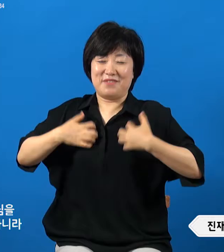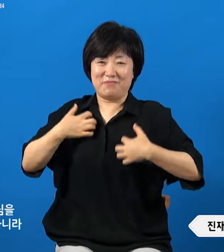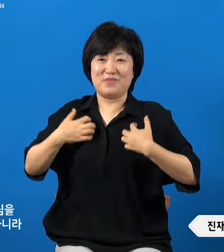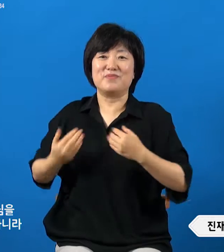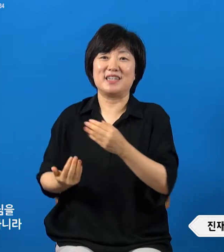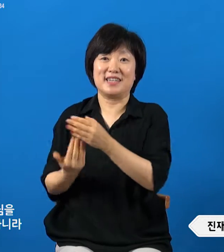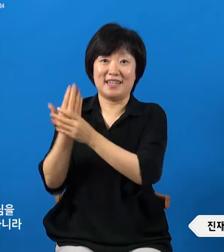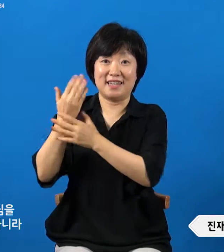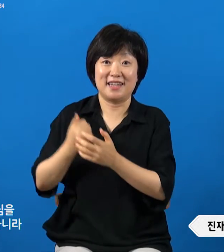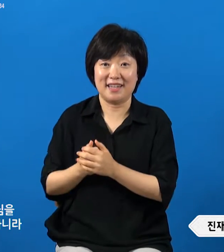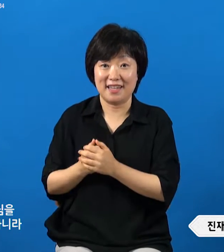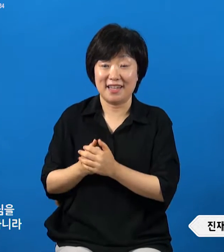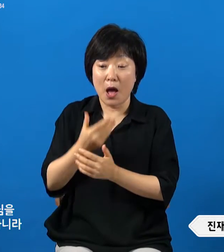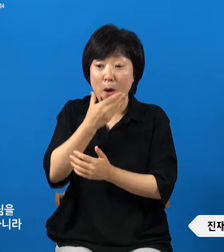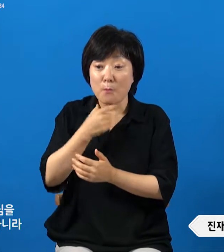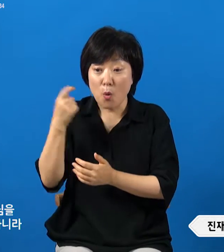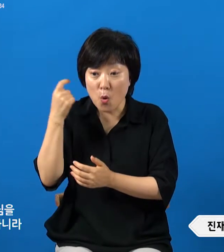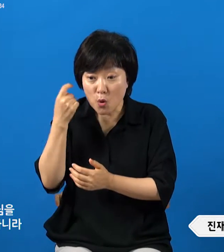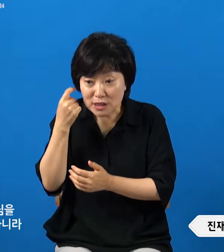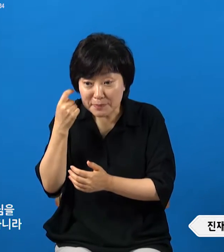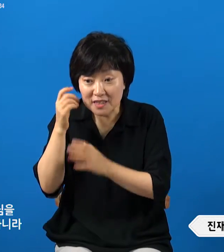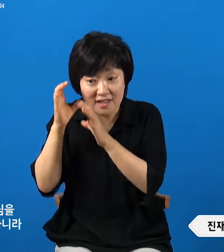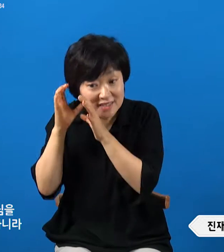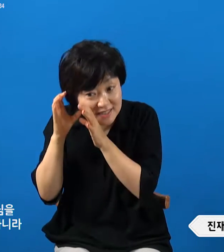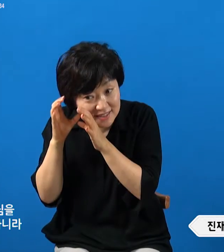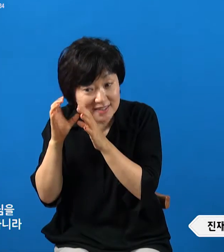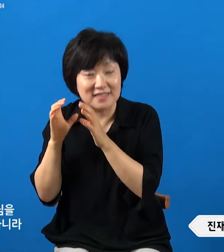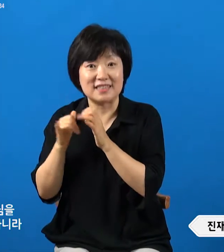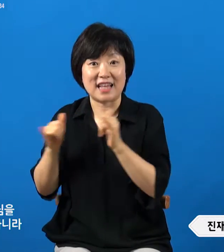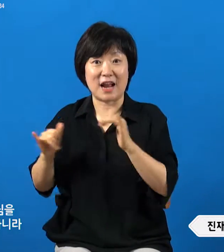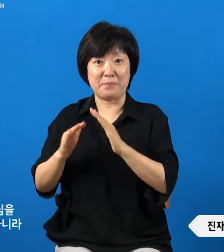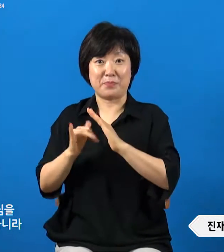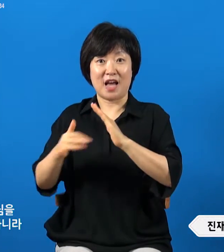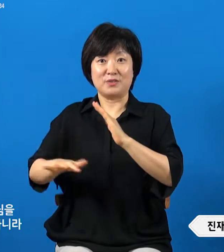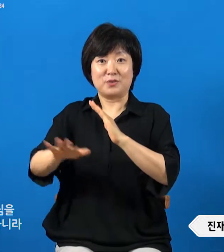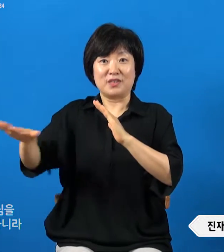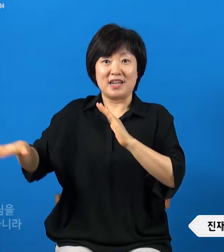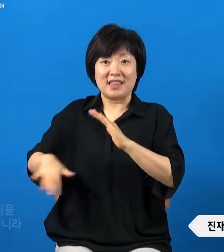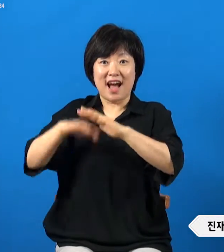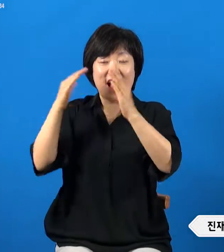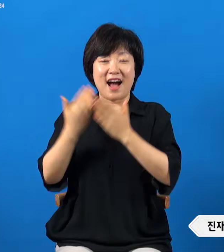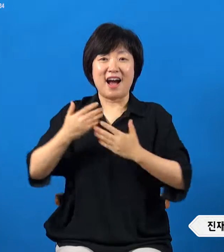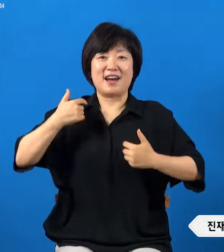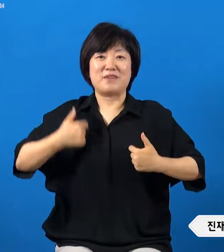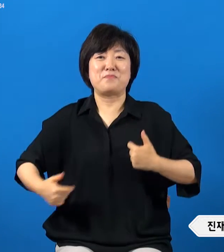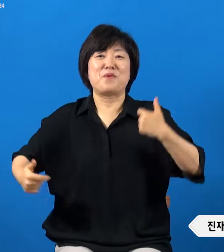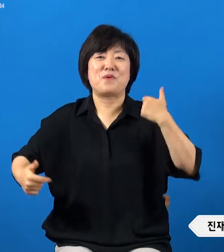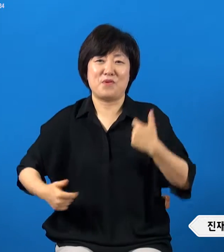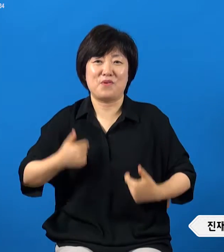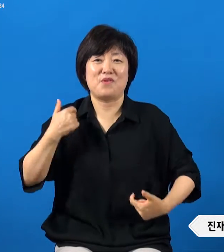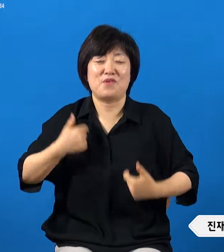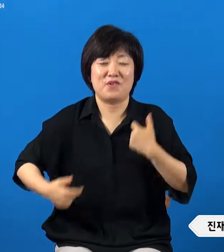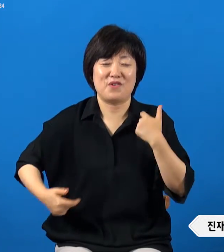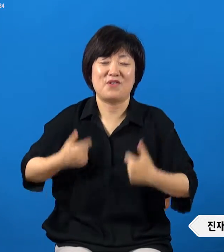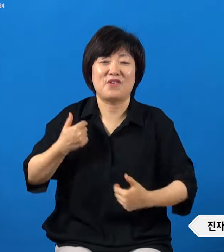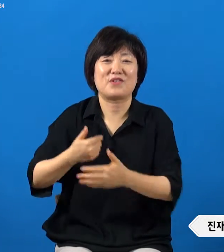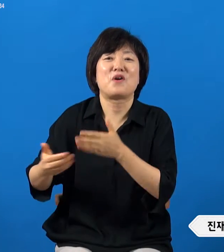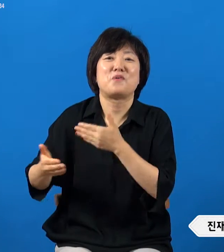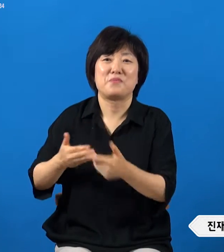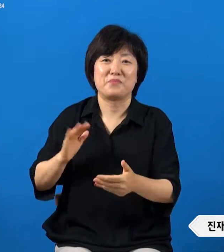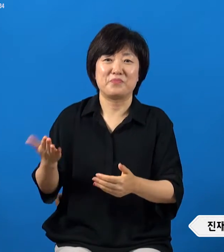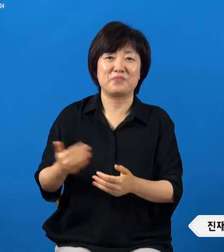복음을 발해듣던 그 가족들이 기뻐하기 시작합니다. 하나님의 복음이 들어가는 그 가족의 기쁨을